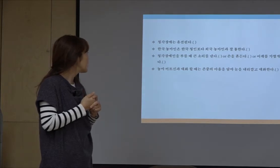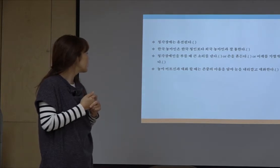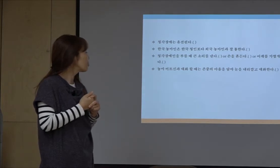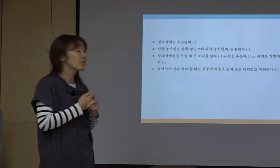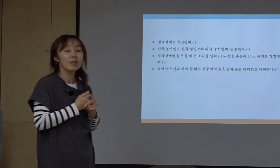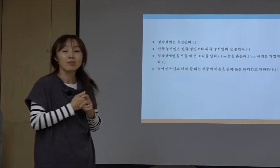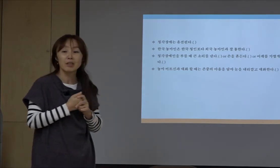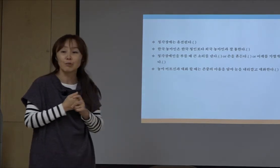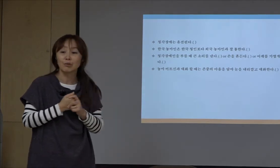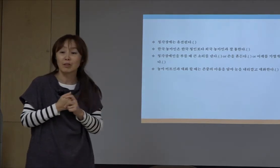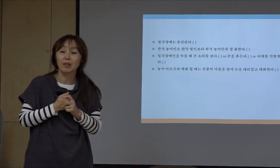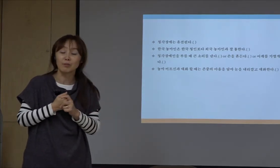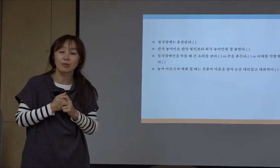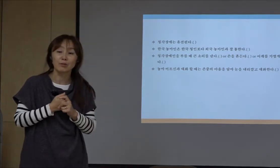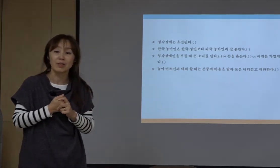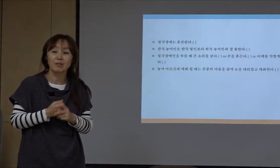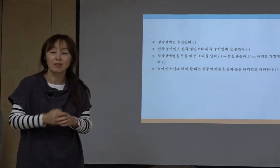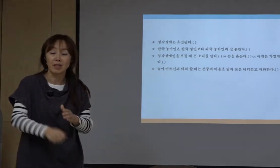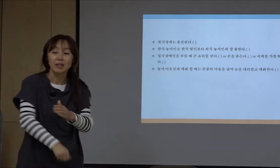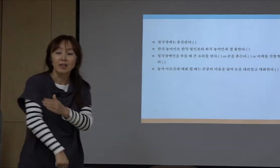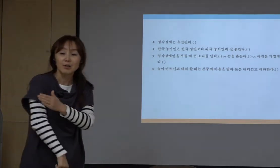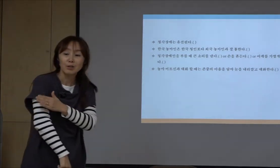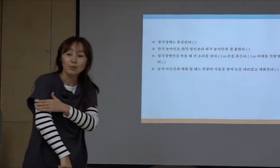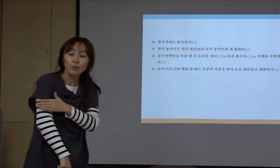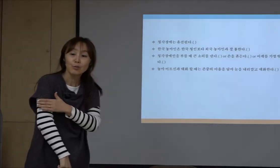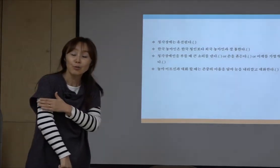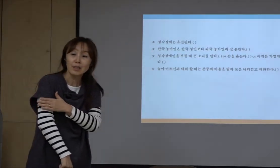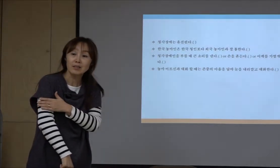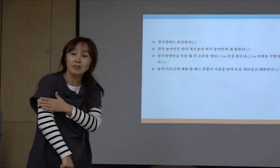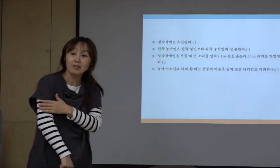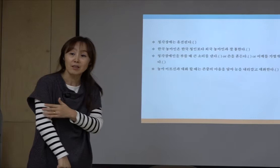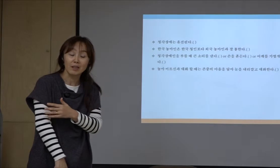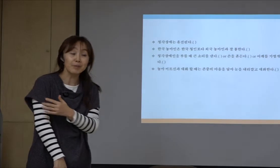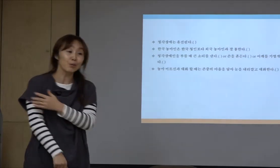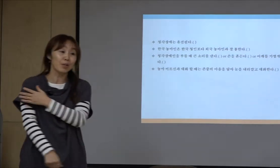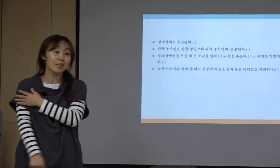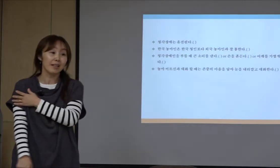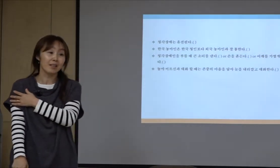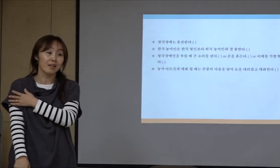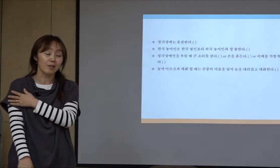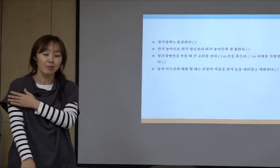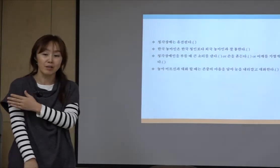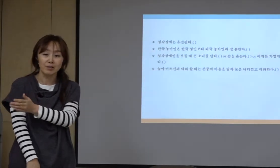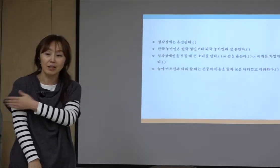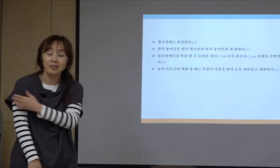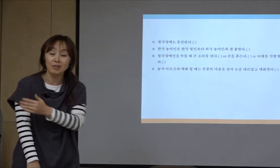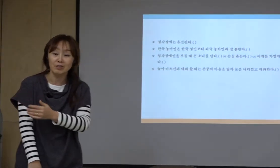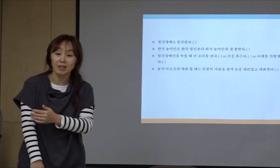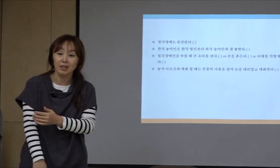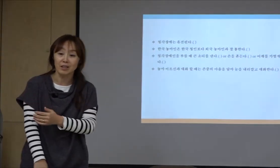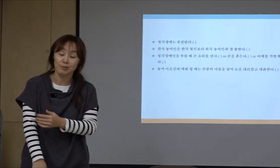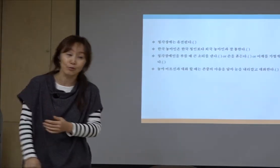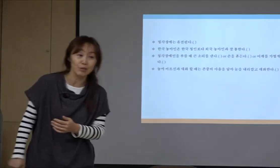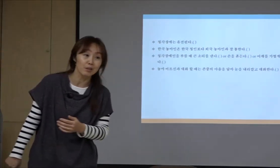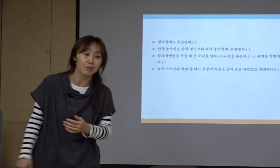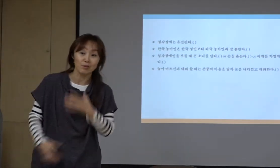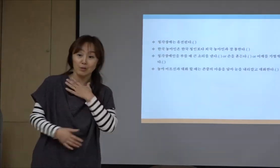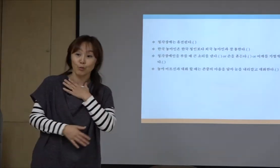큰 소리 내거나 뭐 이렇게 할 필요는 없겠죠. 이렇게 톡톡 이렇게 깜짝 놀라지 않게. 왜냐면 이렇게 툭 치거나 갑자기 신고하면 이렇게 놀랄